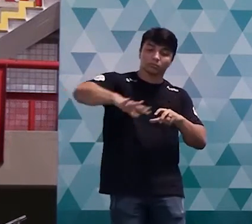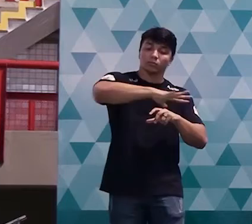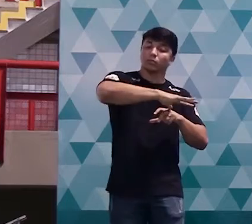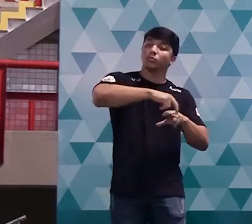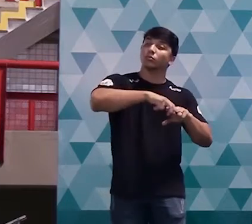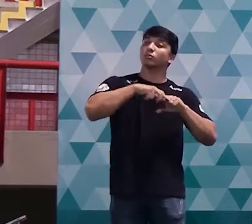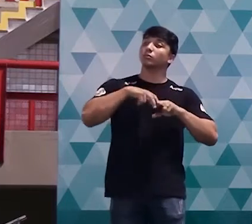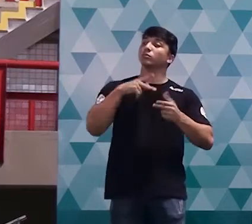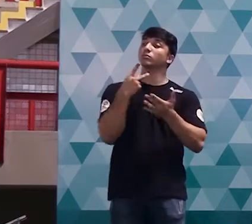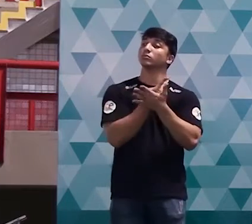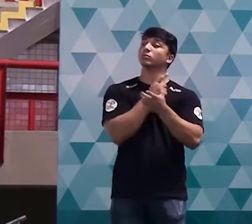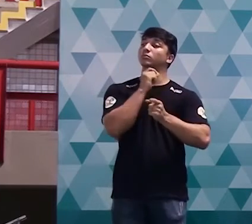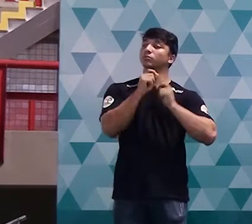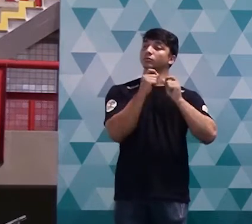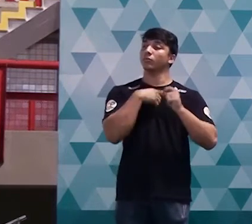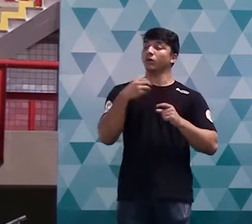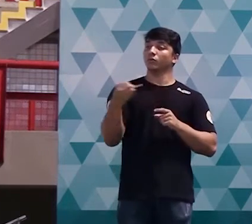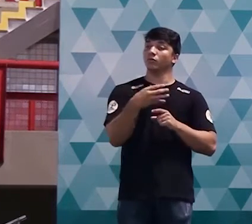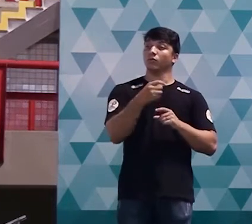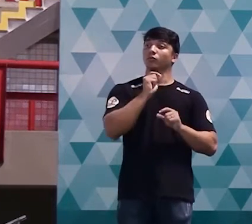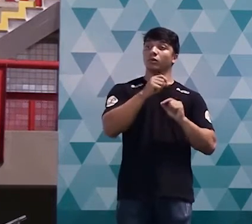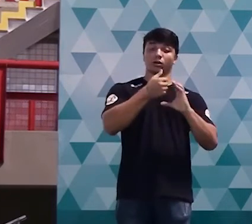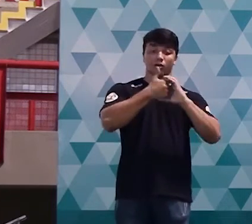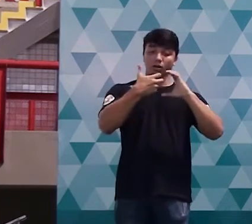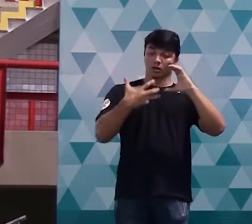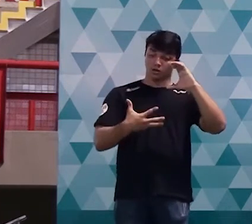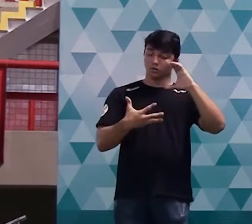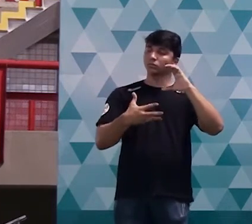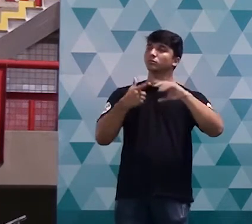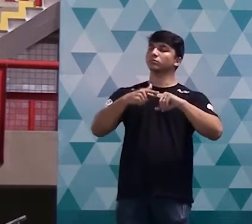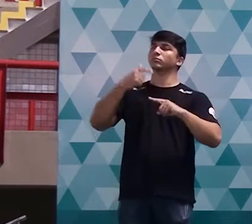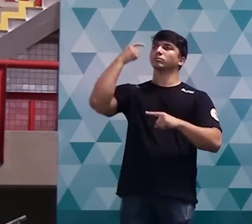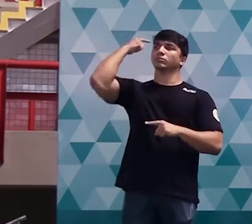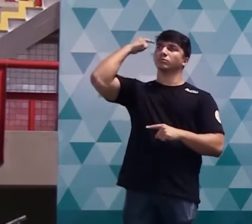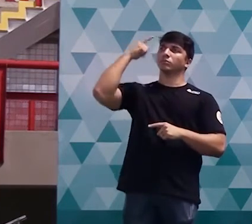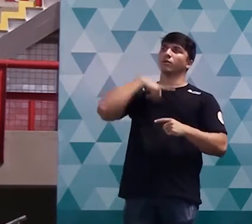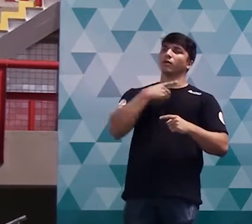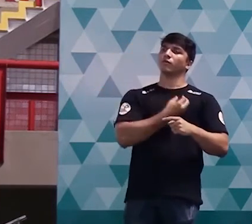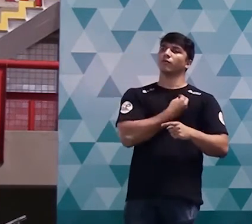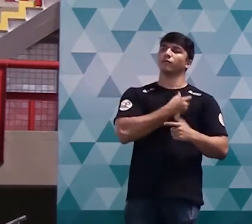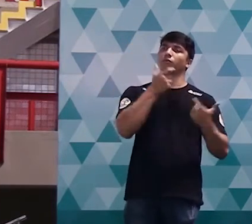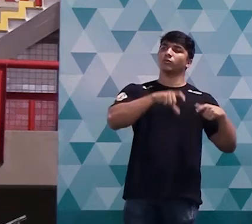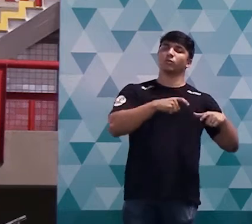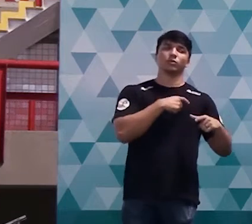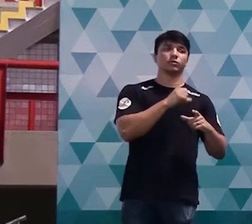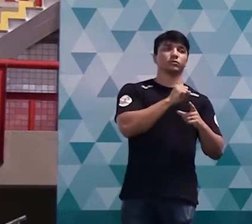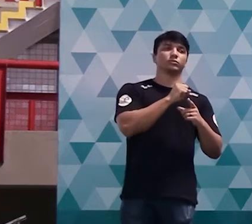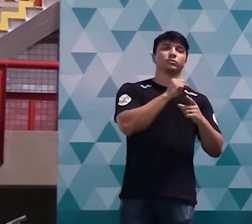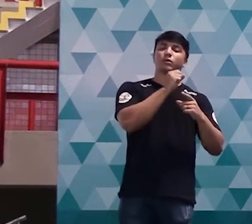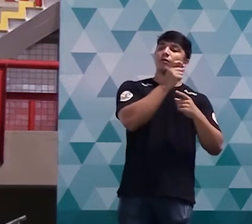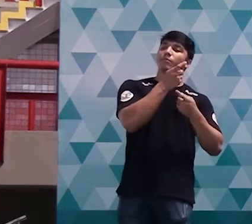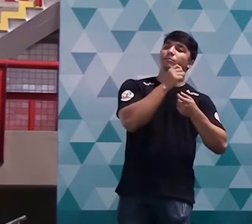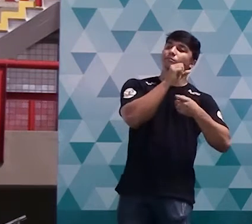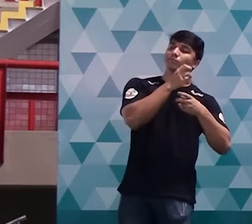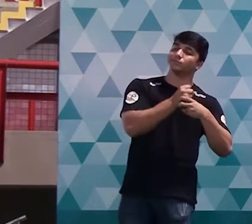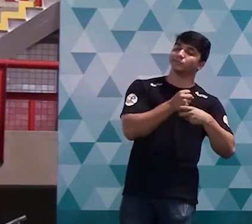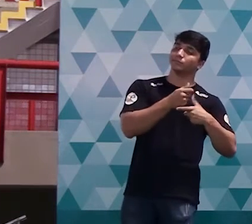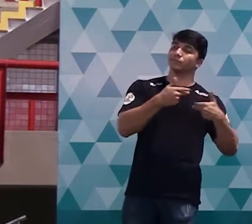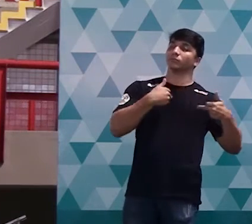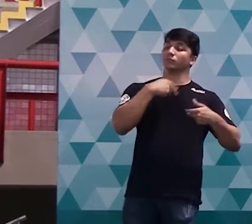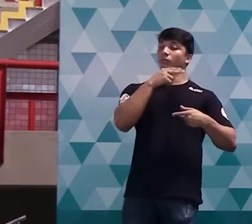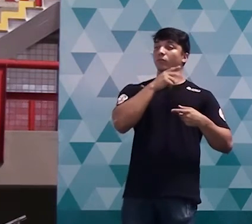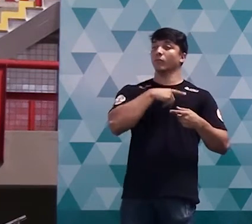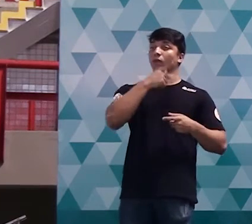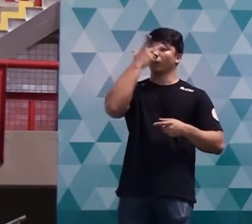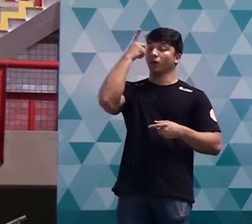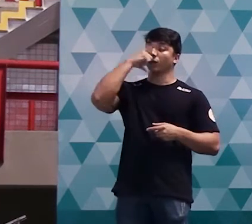acabava gerando uma nova característica, porque como as pessoas viviam em torno do engenho, o poder estava nas